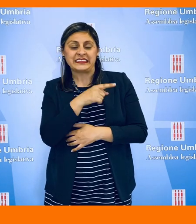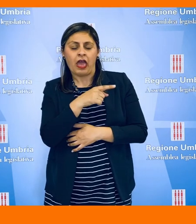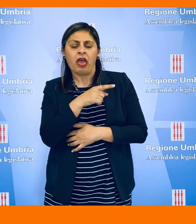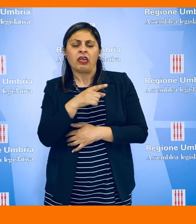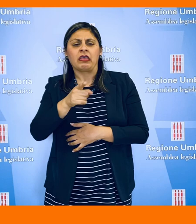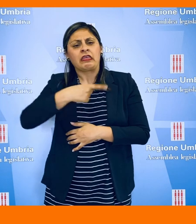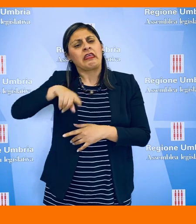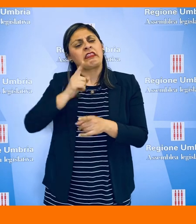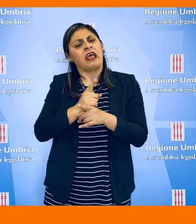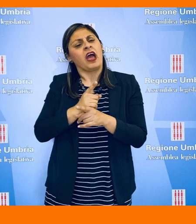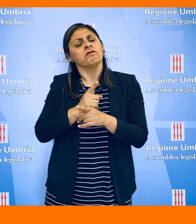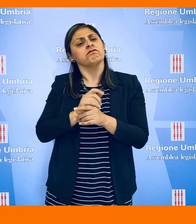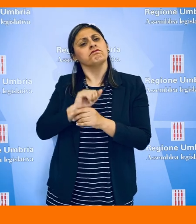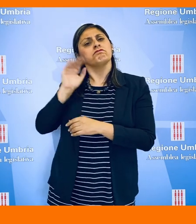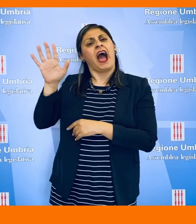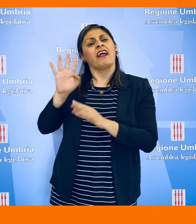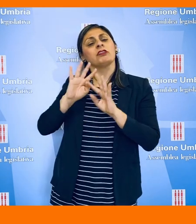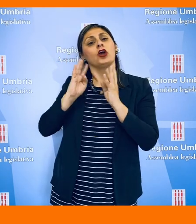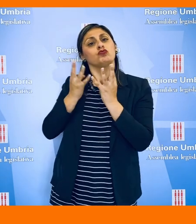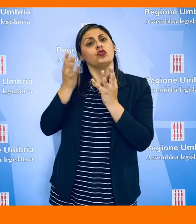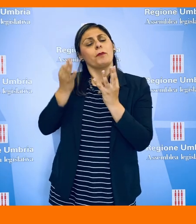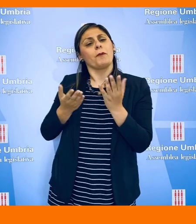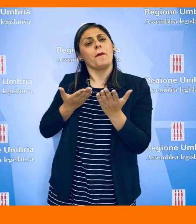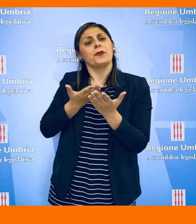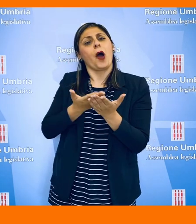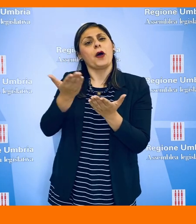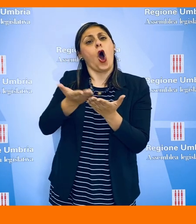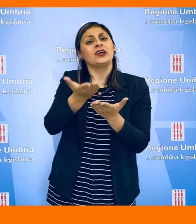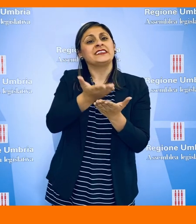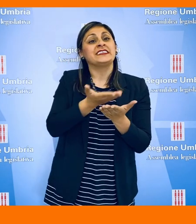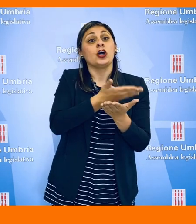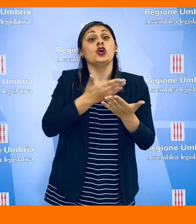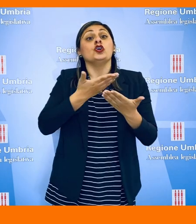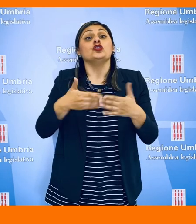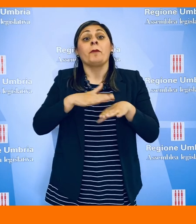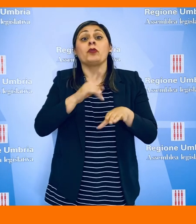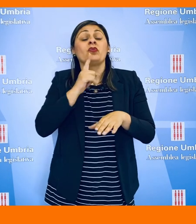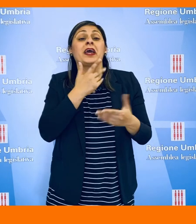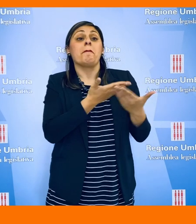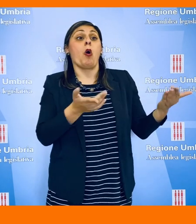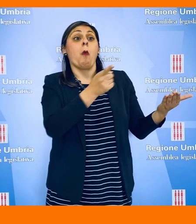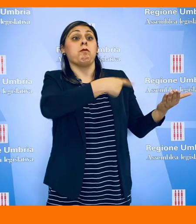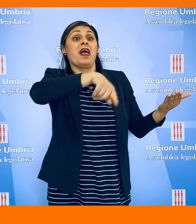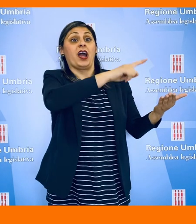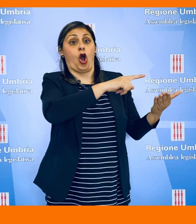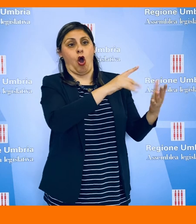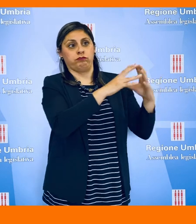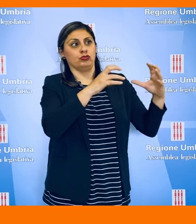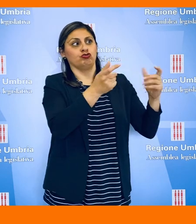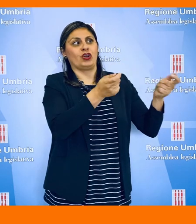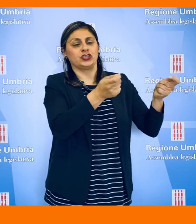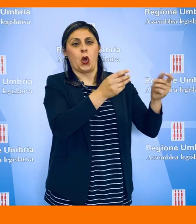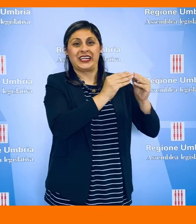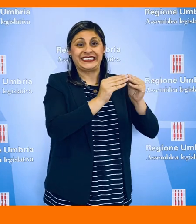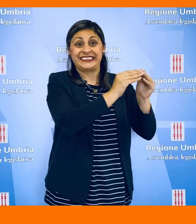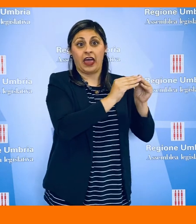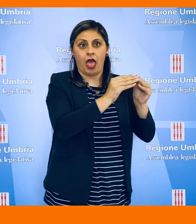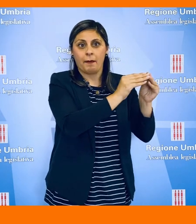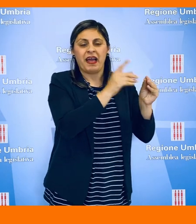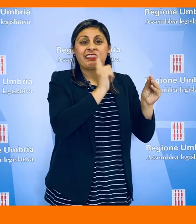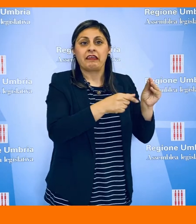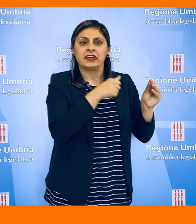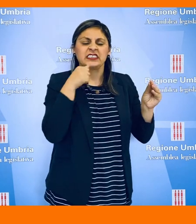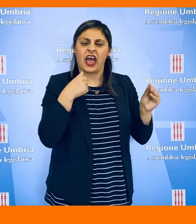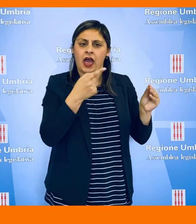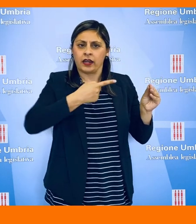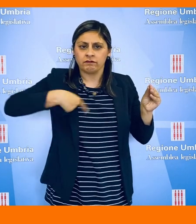Tesei, provvederemo a trasmettere alla Giunta le proposte elaborate soprattutto dalla parte pubblica che gestisce il sistema e che potranno risultare